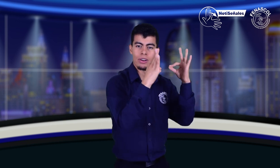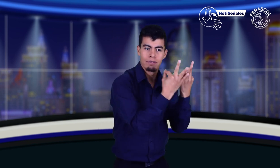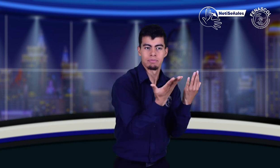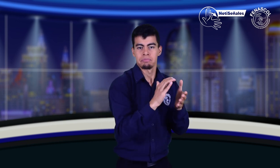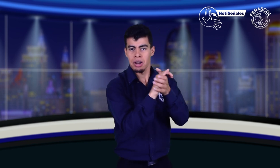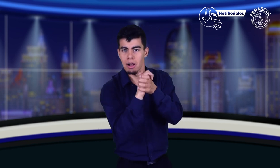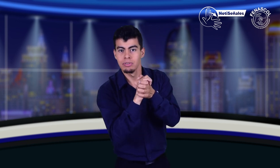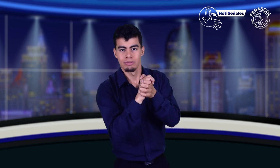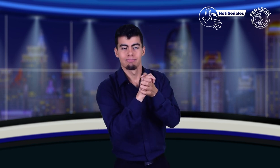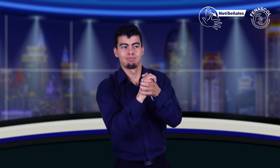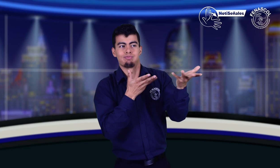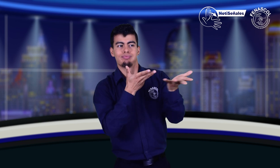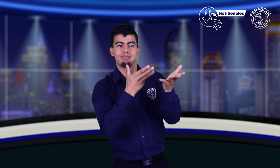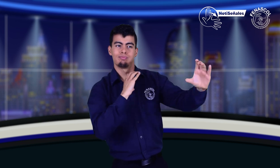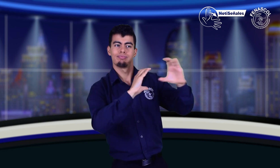territorio colombiano